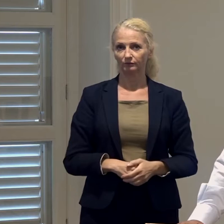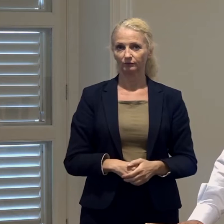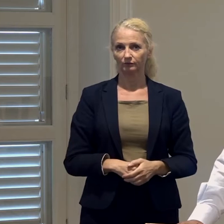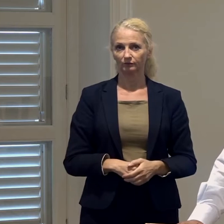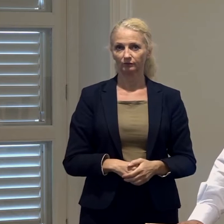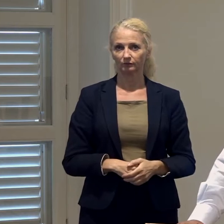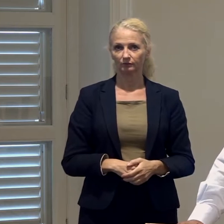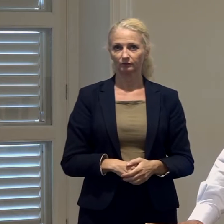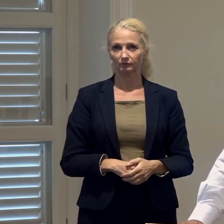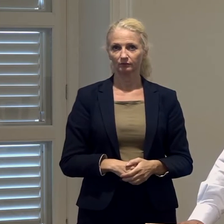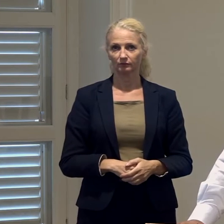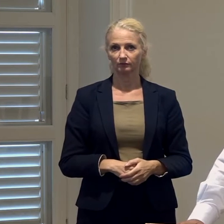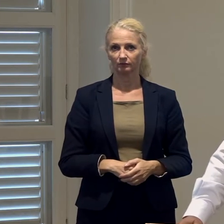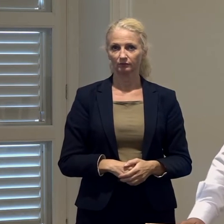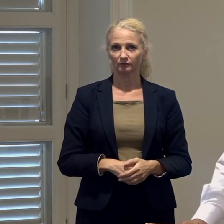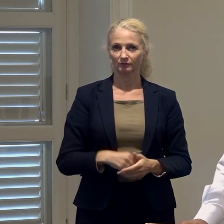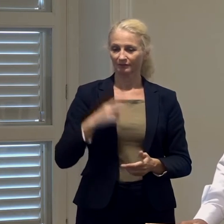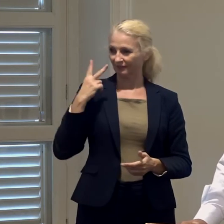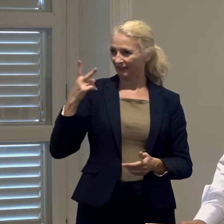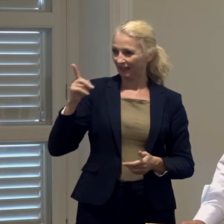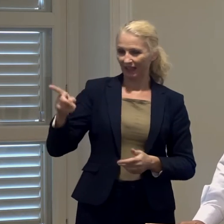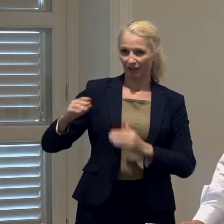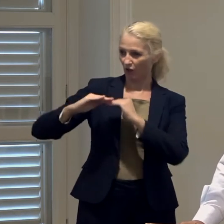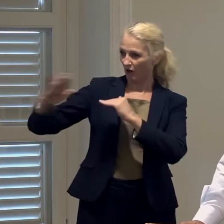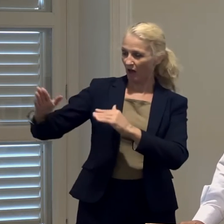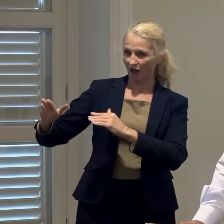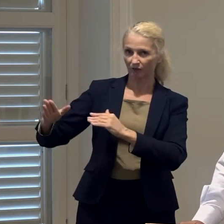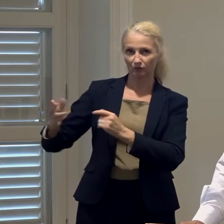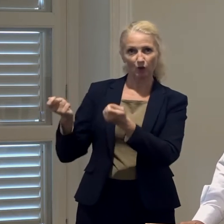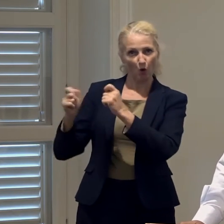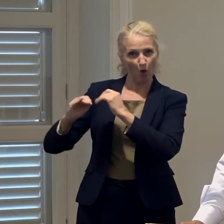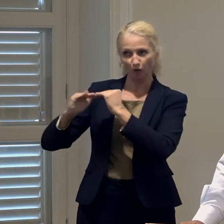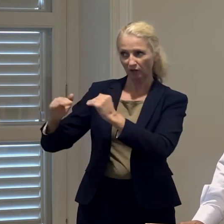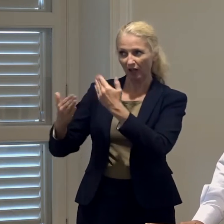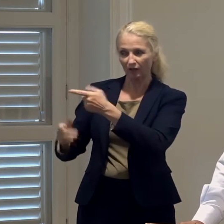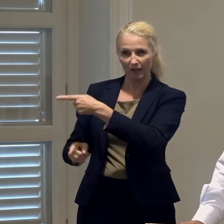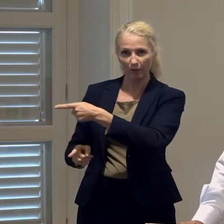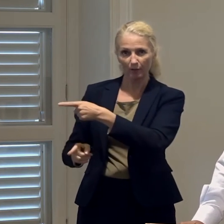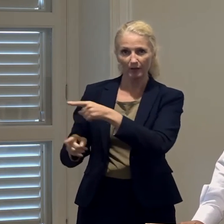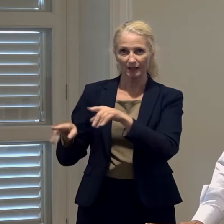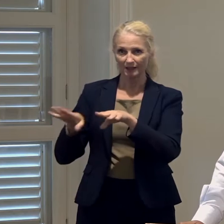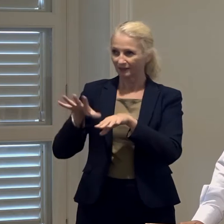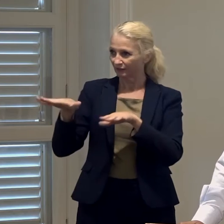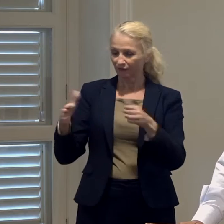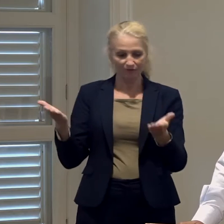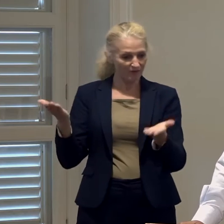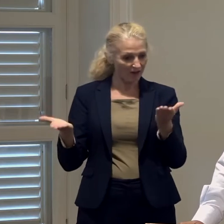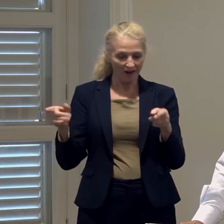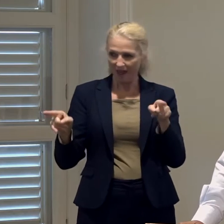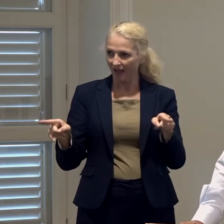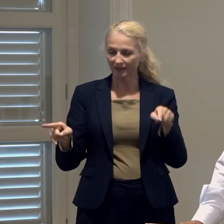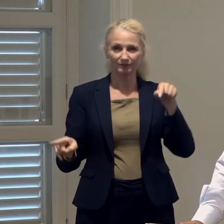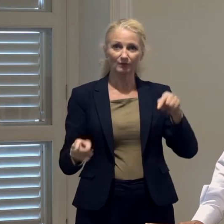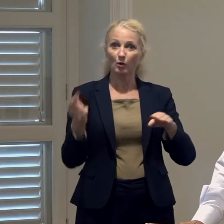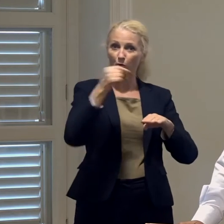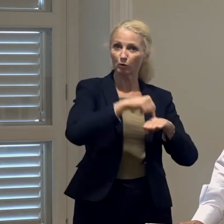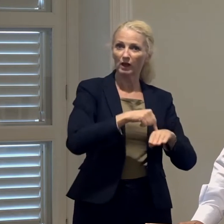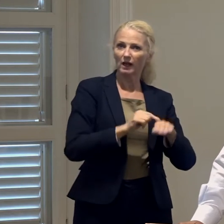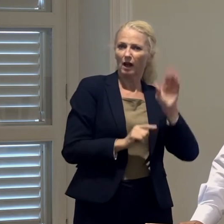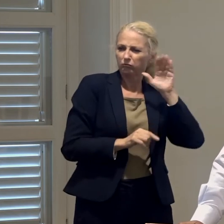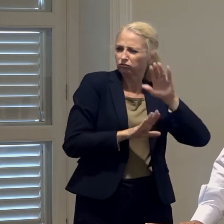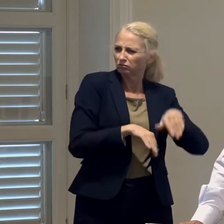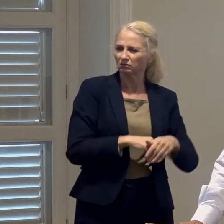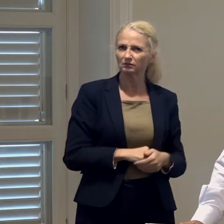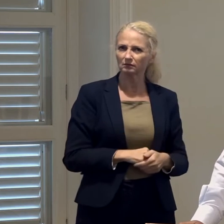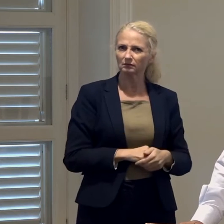Vergeleken met een land in lockdown lijkt het misschien alsof de situatie op Bonaire heel rustig is. Maar dat is niet het